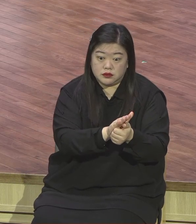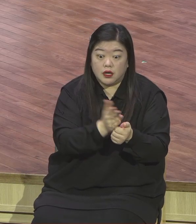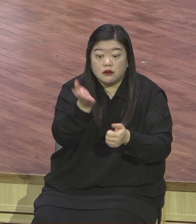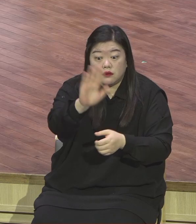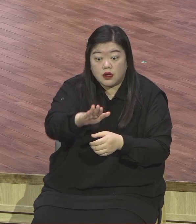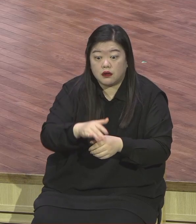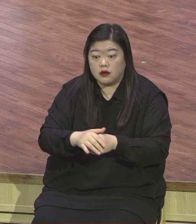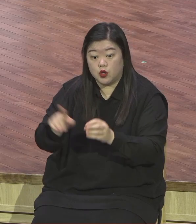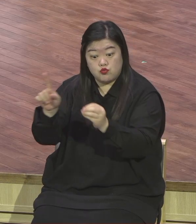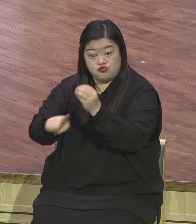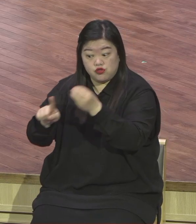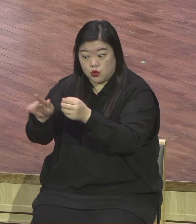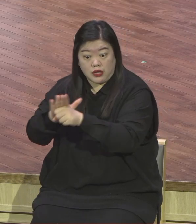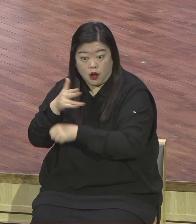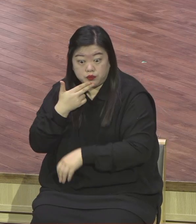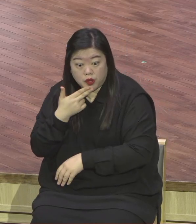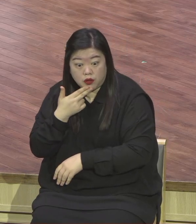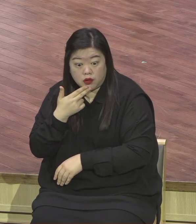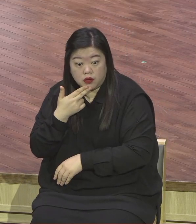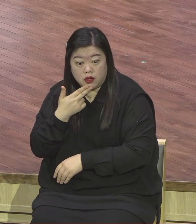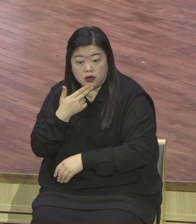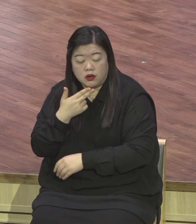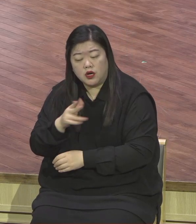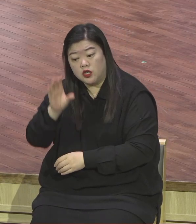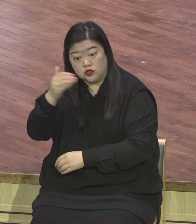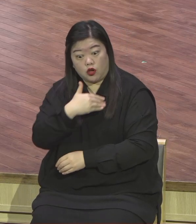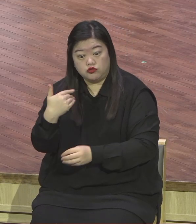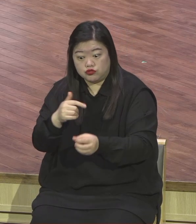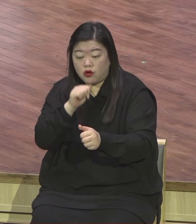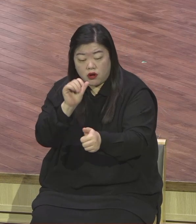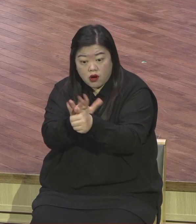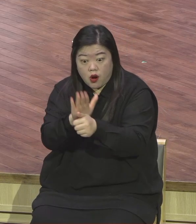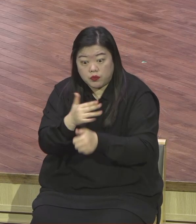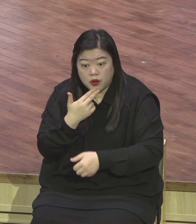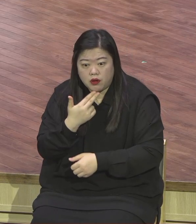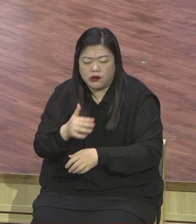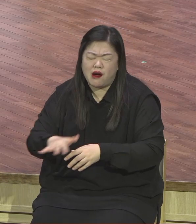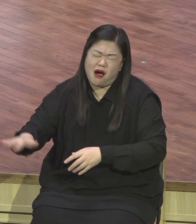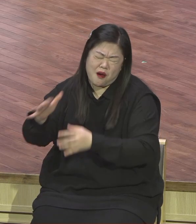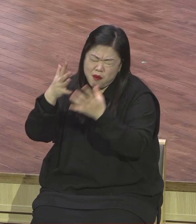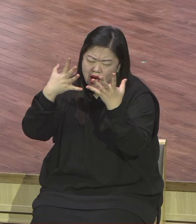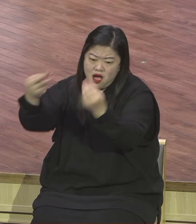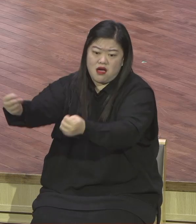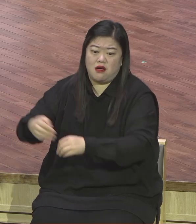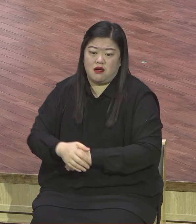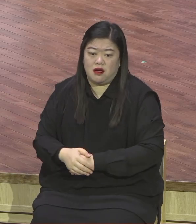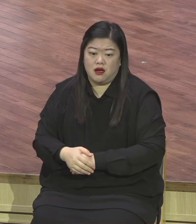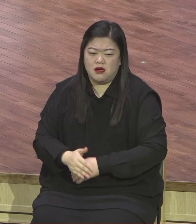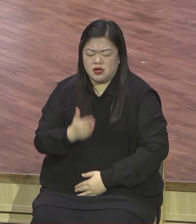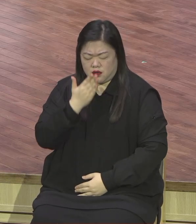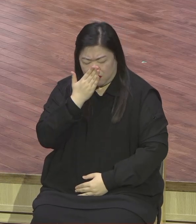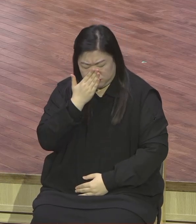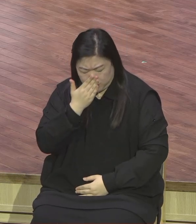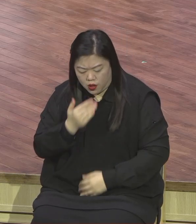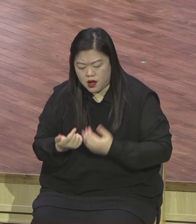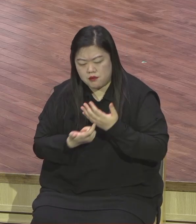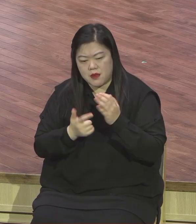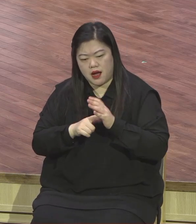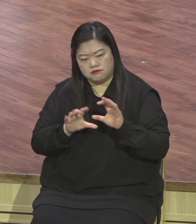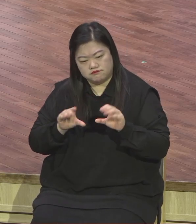다른 종교 단체들도 구제 우리보다 더 많이 합니다 천지교 불교 봉사 뭐 겸손 막